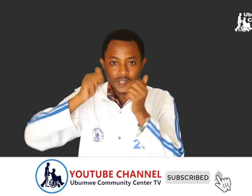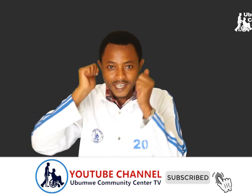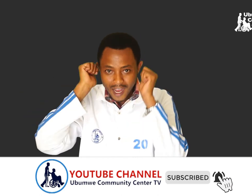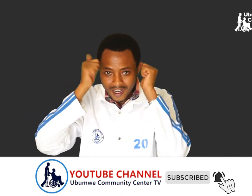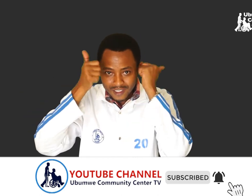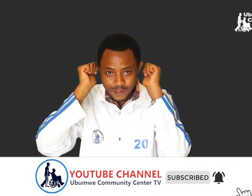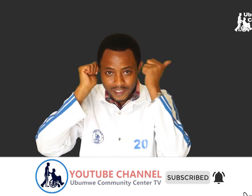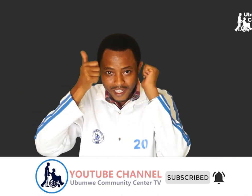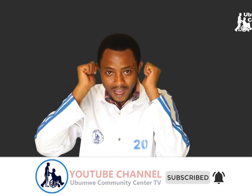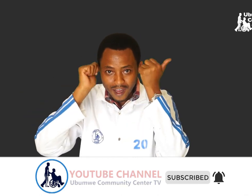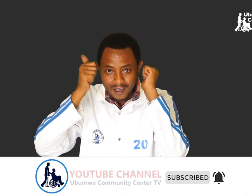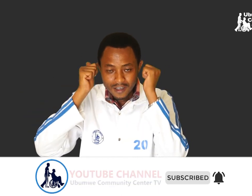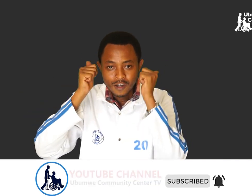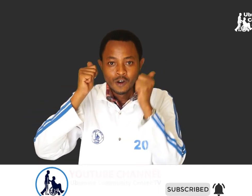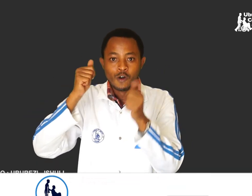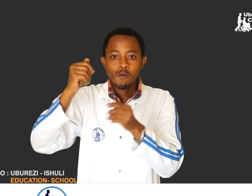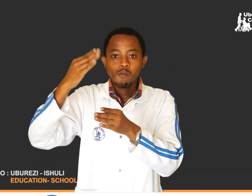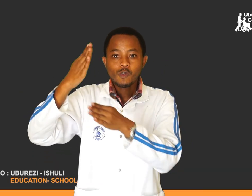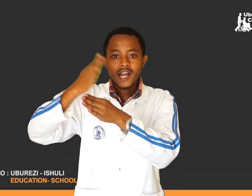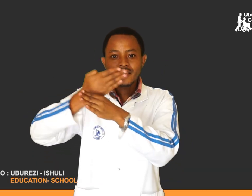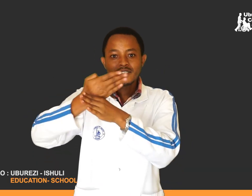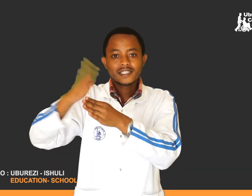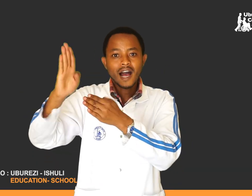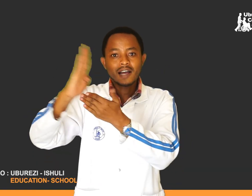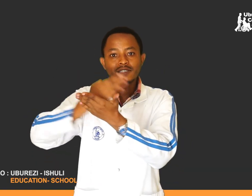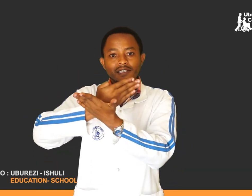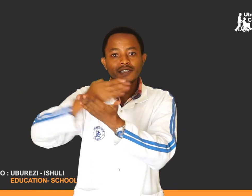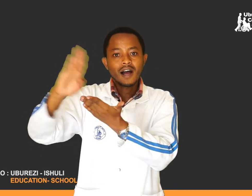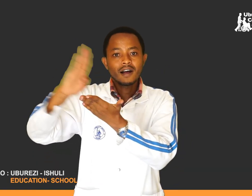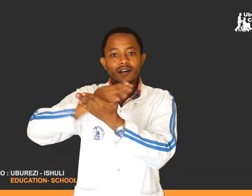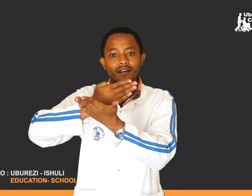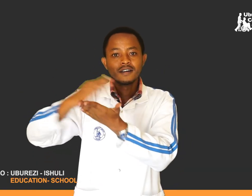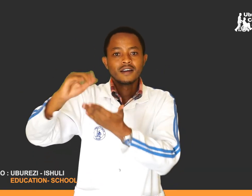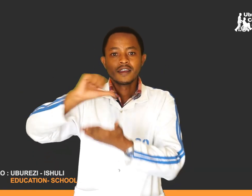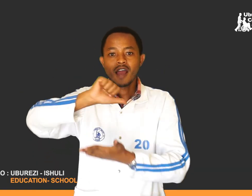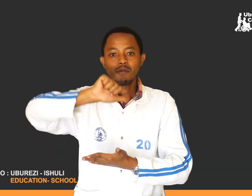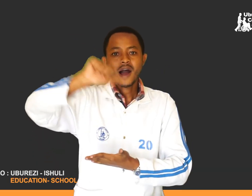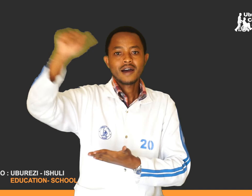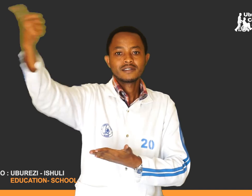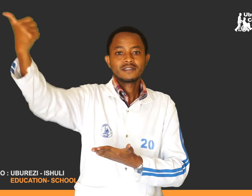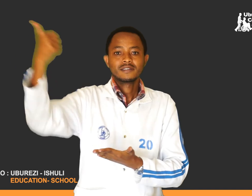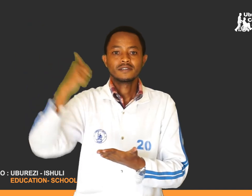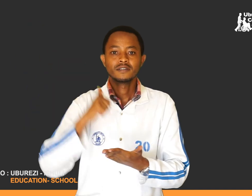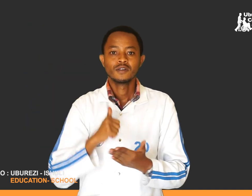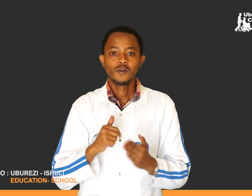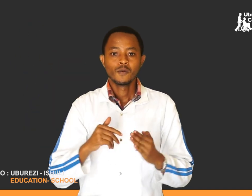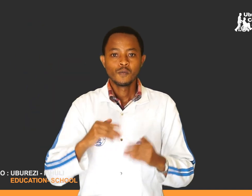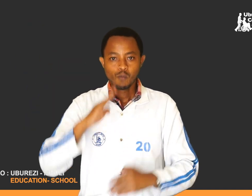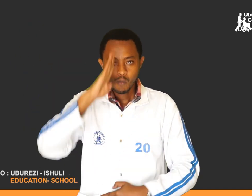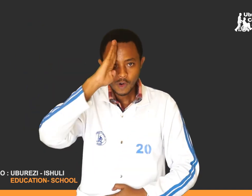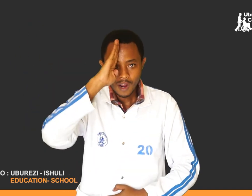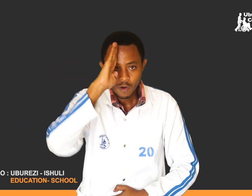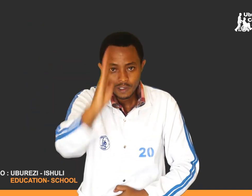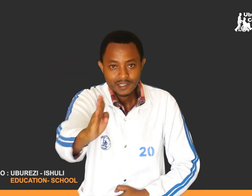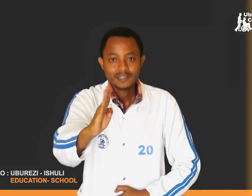ka kazogera munayisagiza n'abandi murakoze.